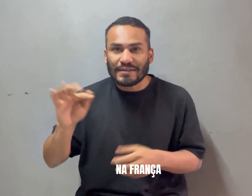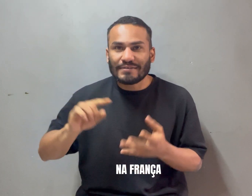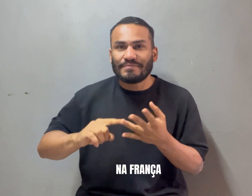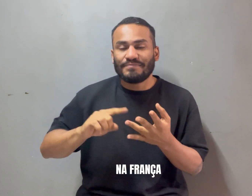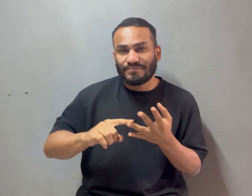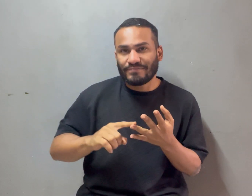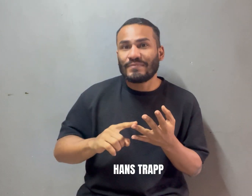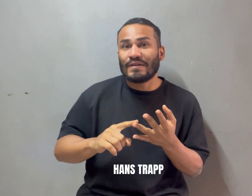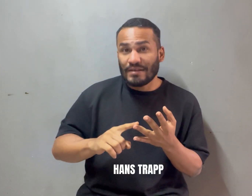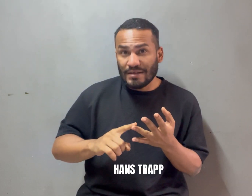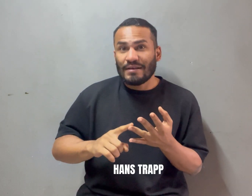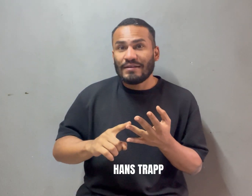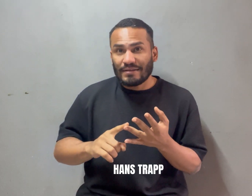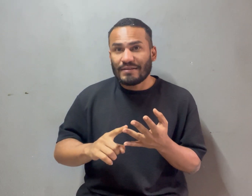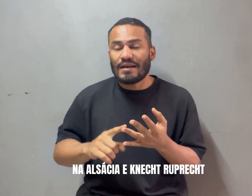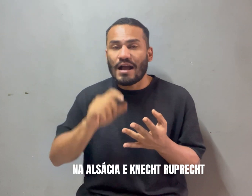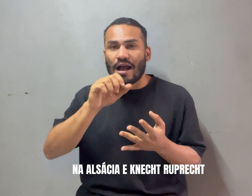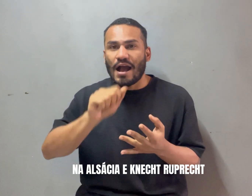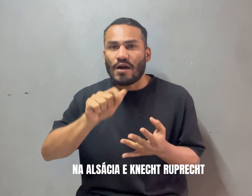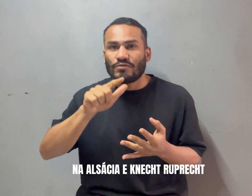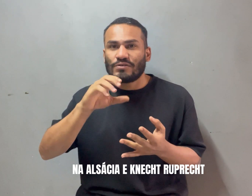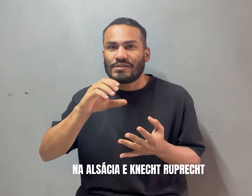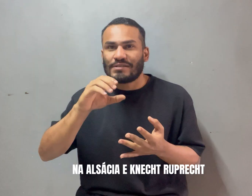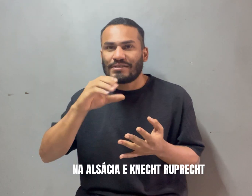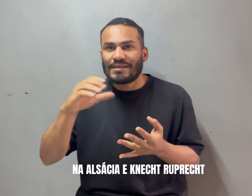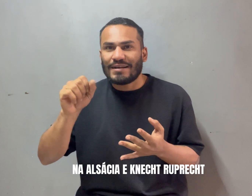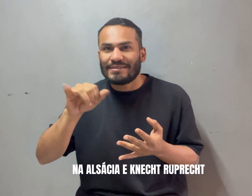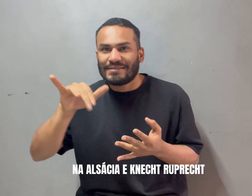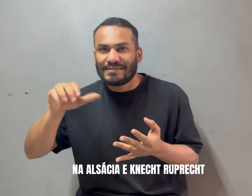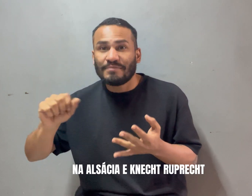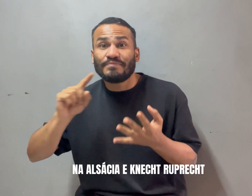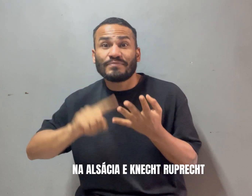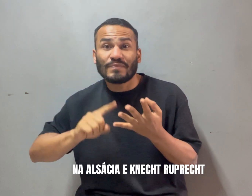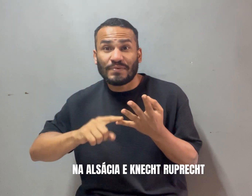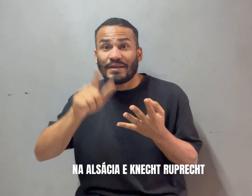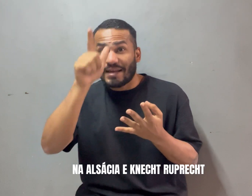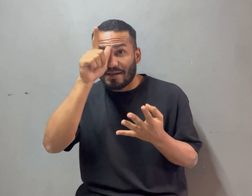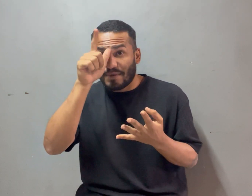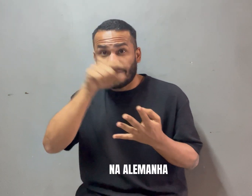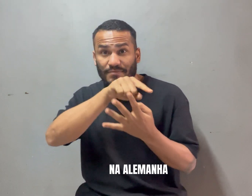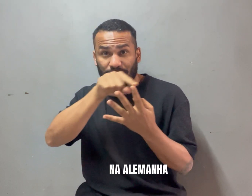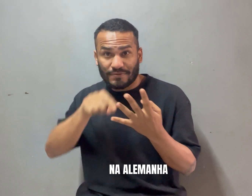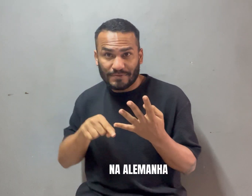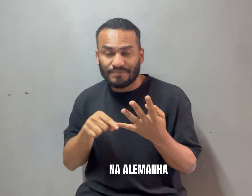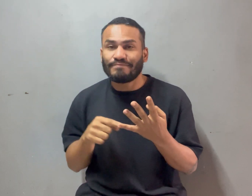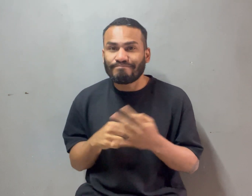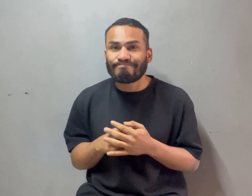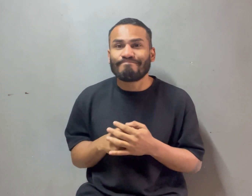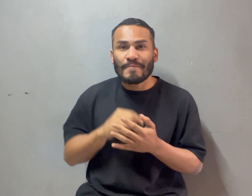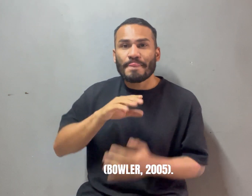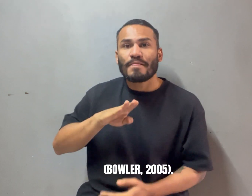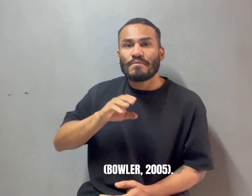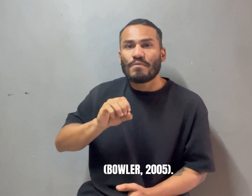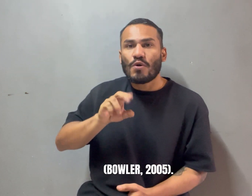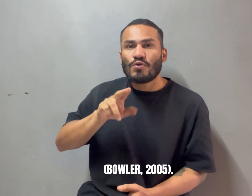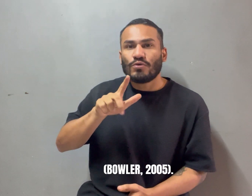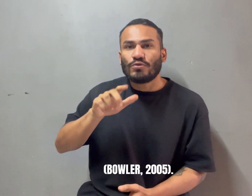França, Hans Trapp, na Alsácia, e Knecht Ruprecht, na Alemanha. Bowler,